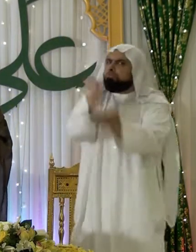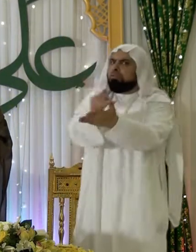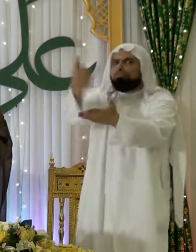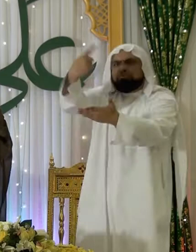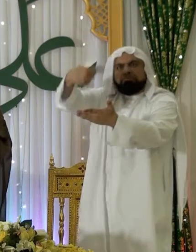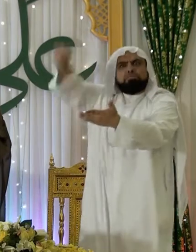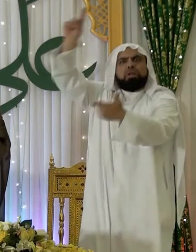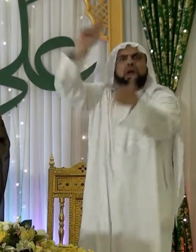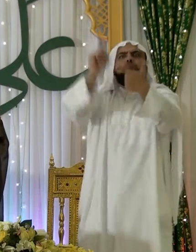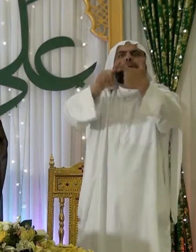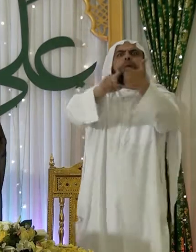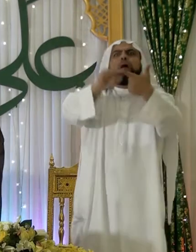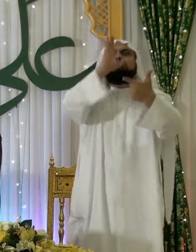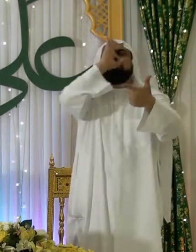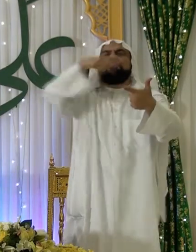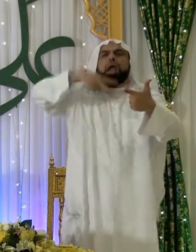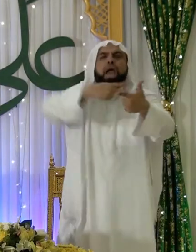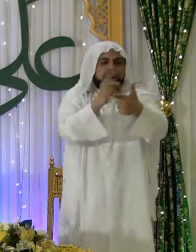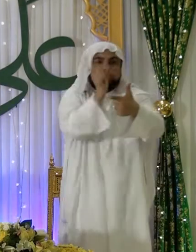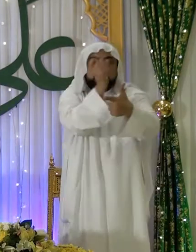الله عليه وآله.